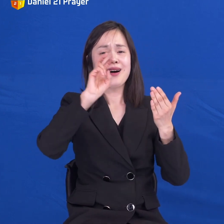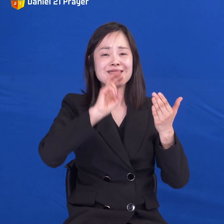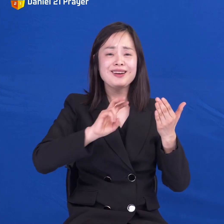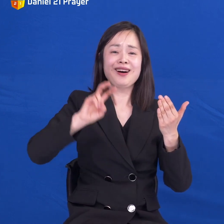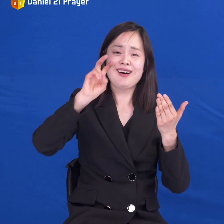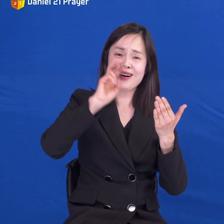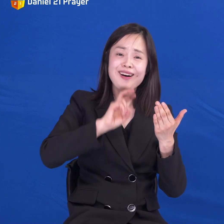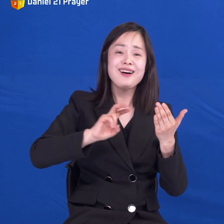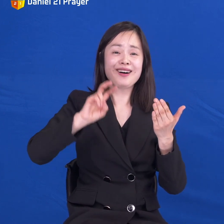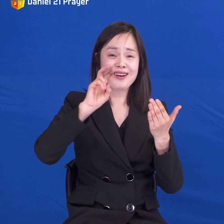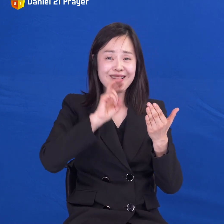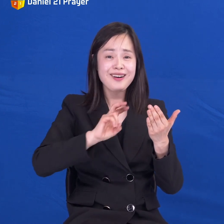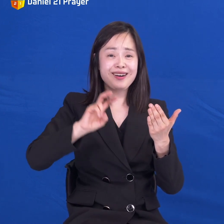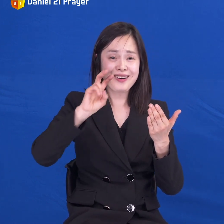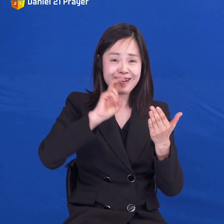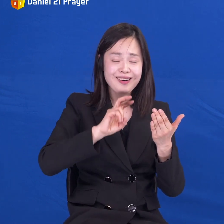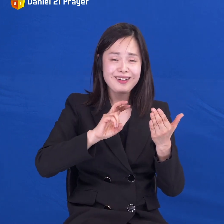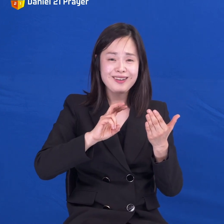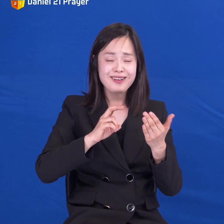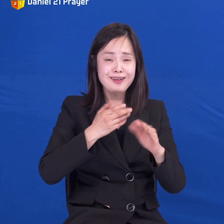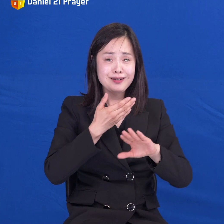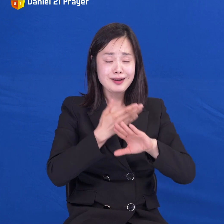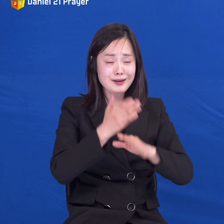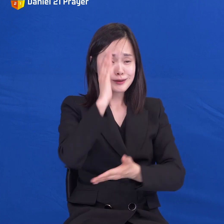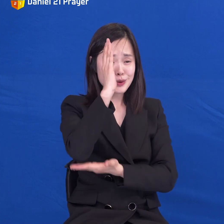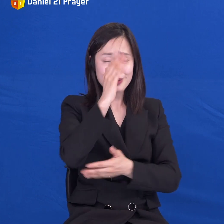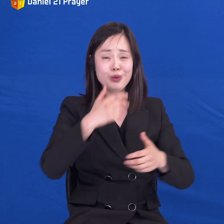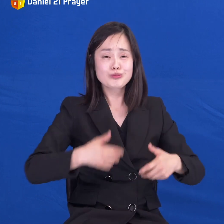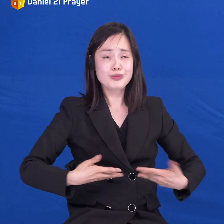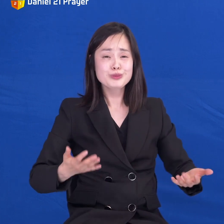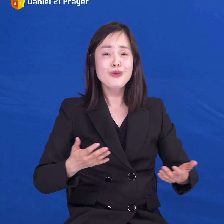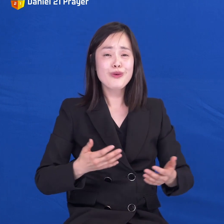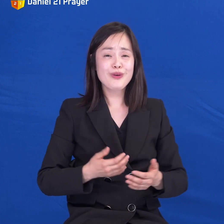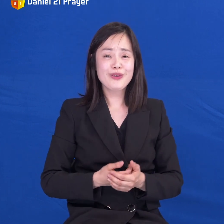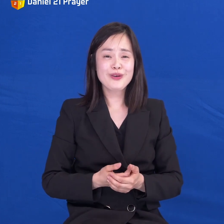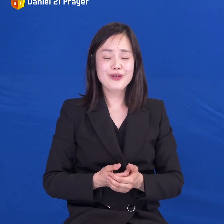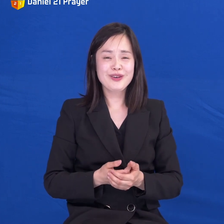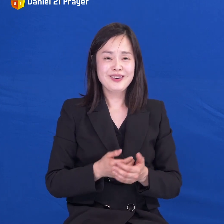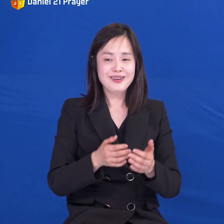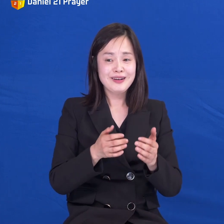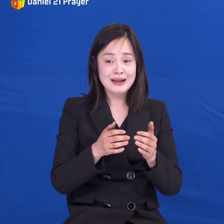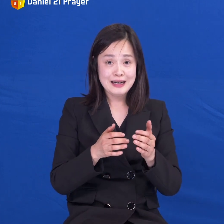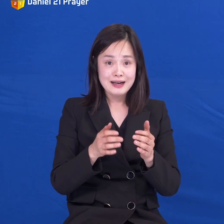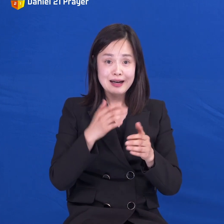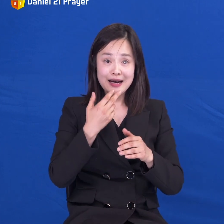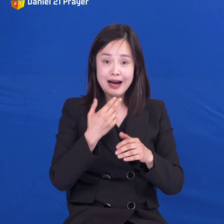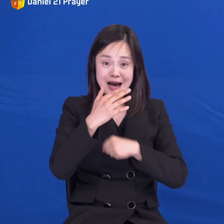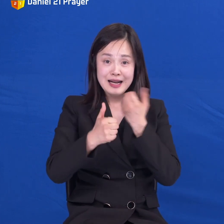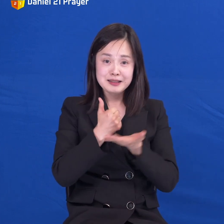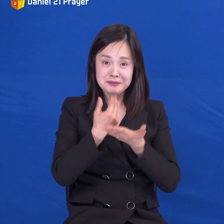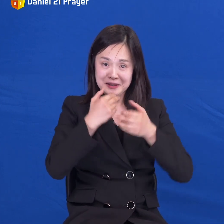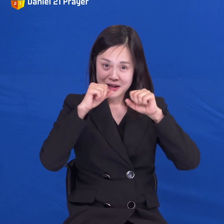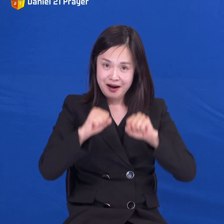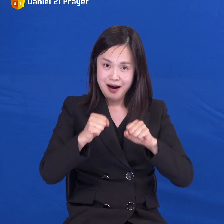게 필요가 없는 것입니다. 그리고 또 다음 마을 갔어요. 꼭 그 시간에는 비가 오거든요.